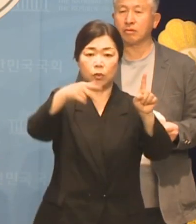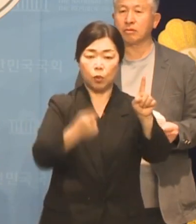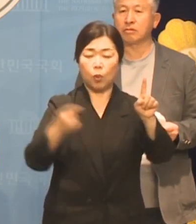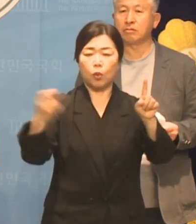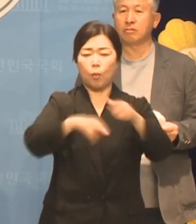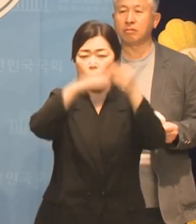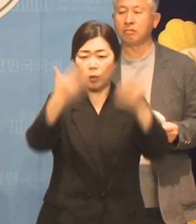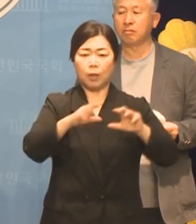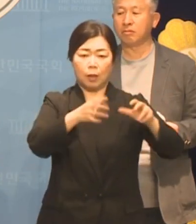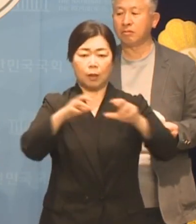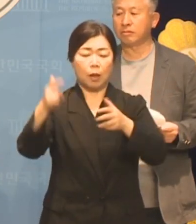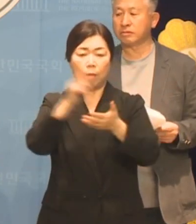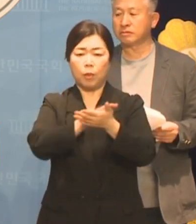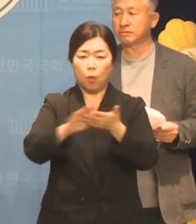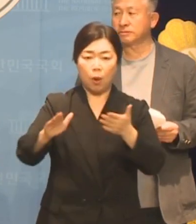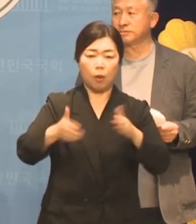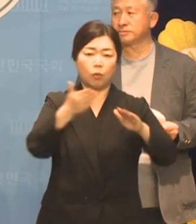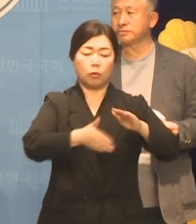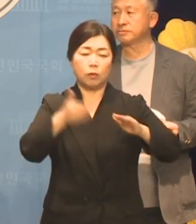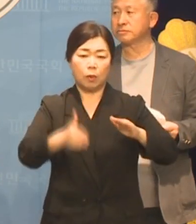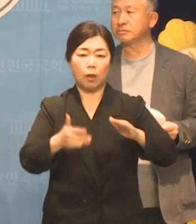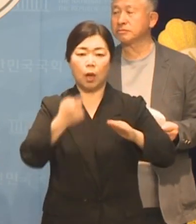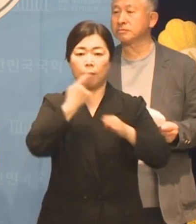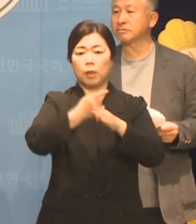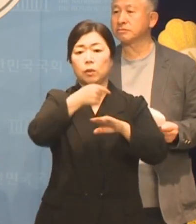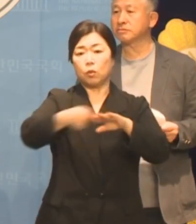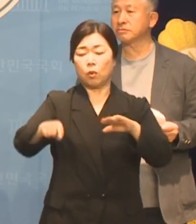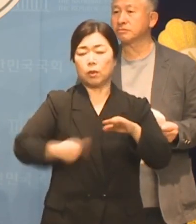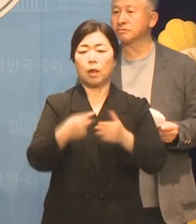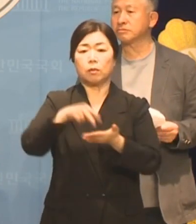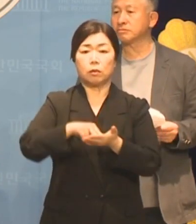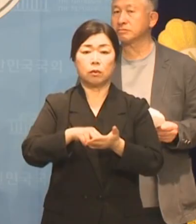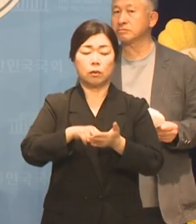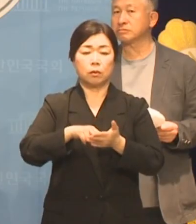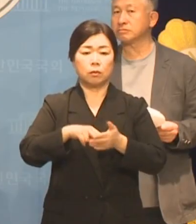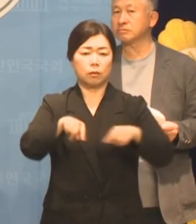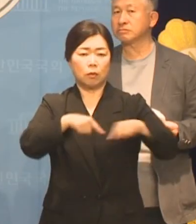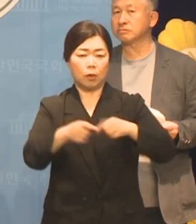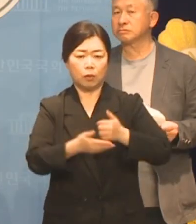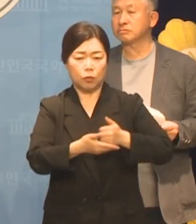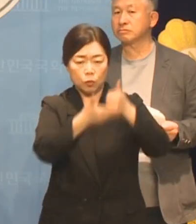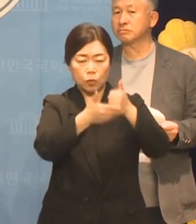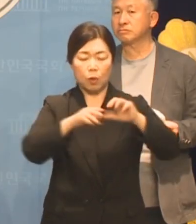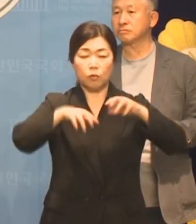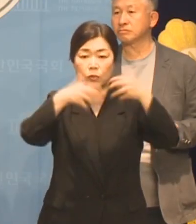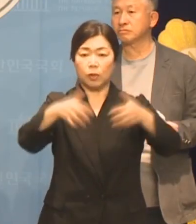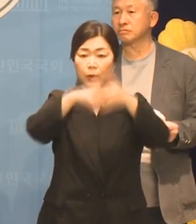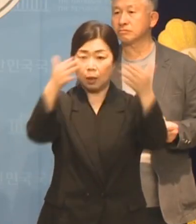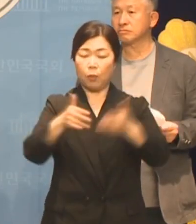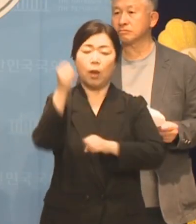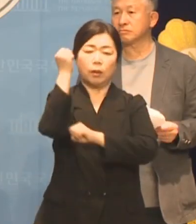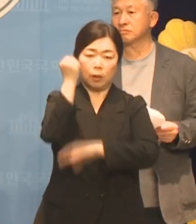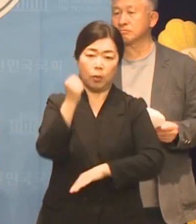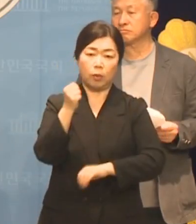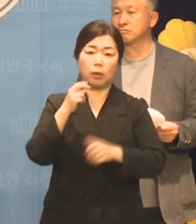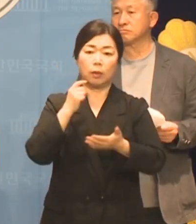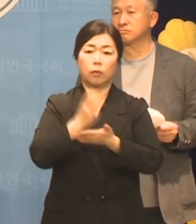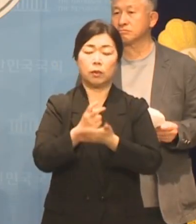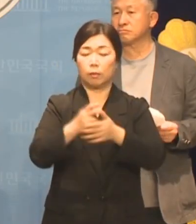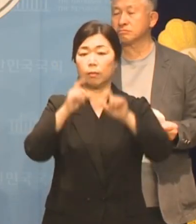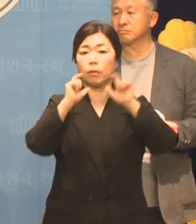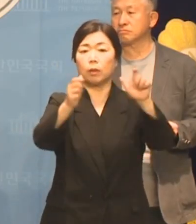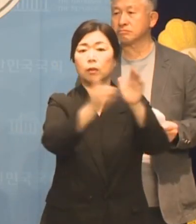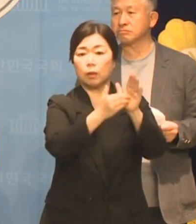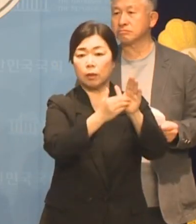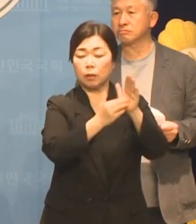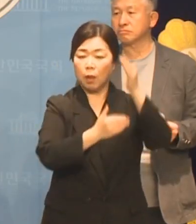또한 모든 국가의 평화 공정과 민족 자결권 존중을 국제사회의 기본 원칙으로 규정하고 있다. 대한민국